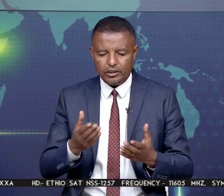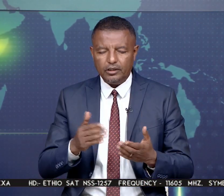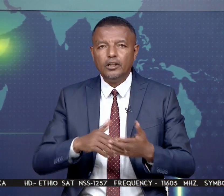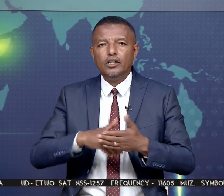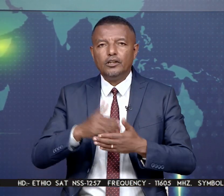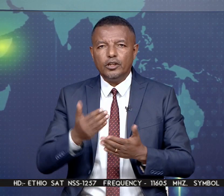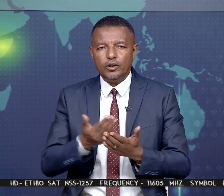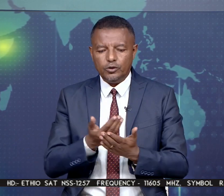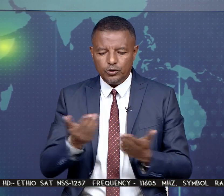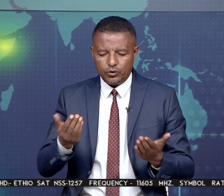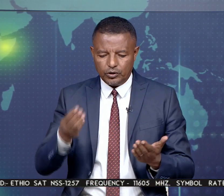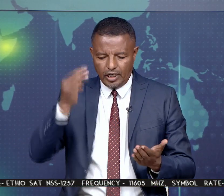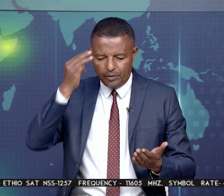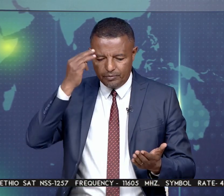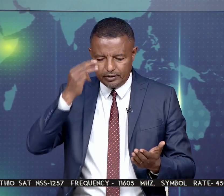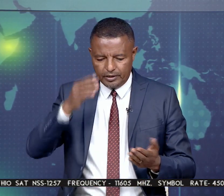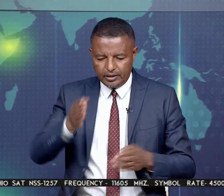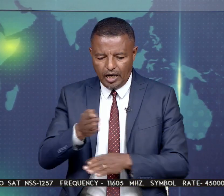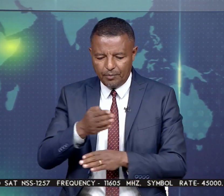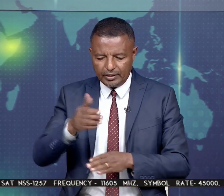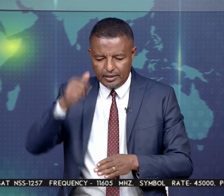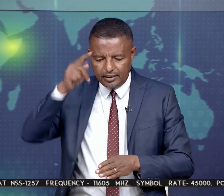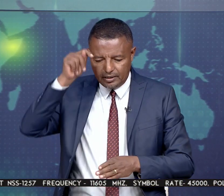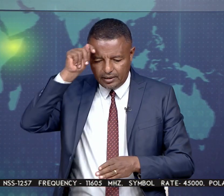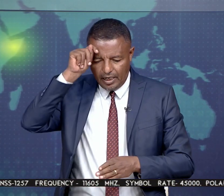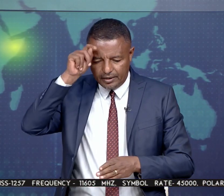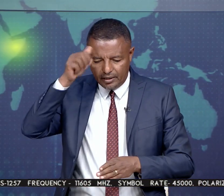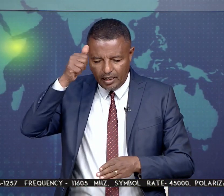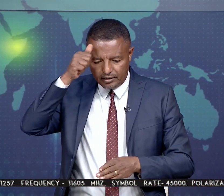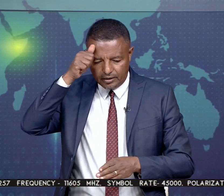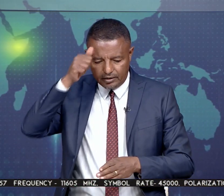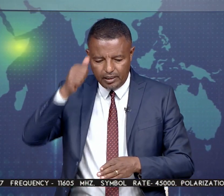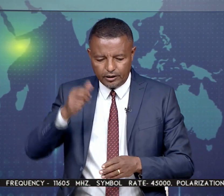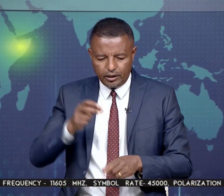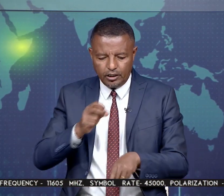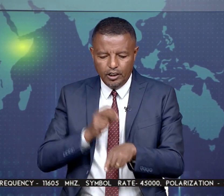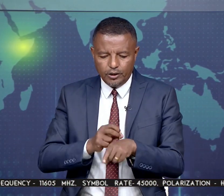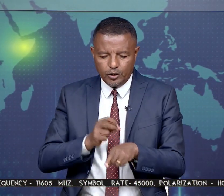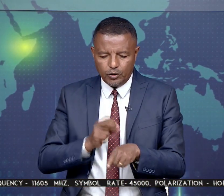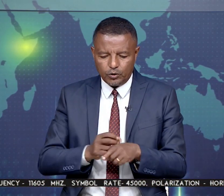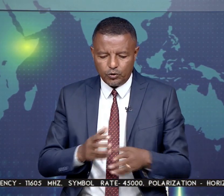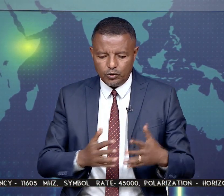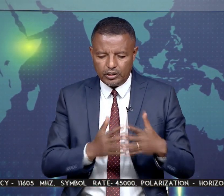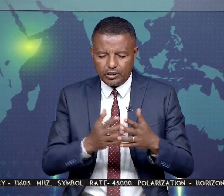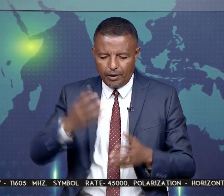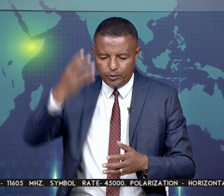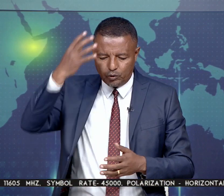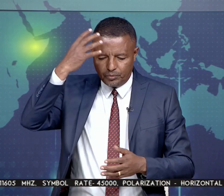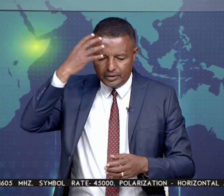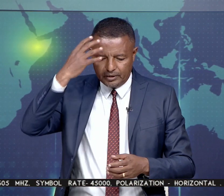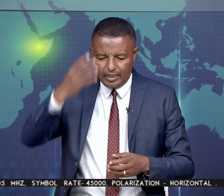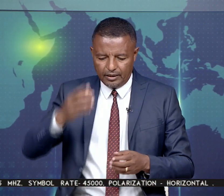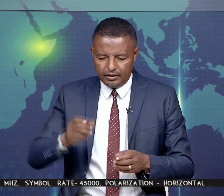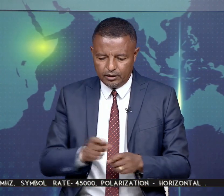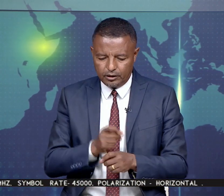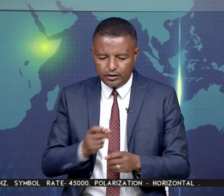አስታወቀ። የውጭ ጉዳይ ሚኒስትር አምባሳደር ታዬ አጽቀሥላሴ የወቅቱ የተባበሩት መንግስታት